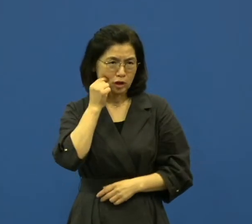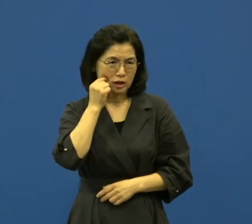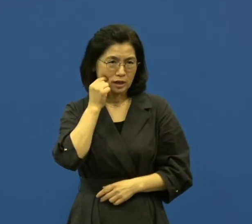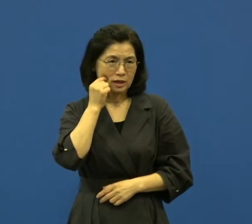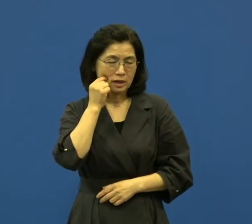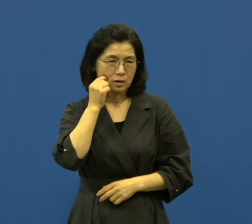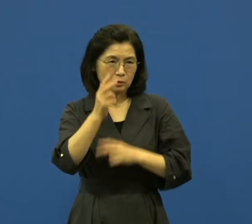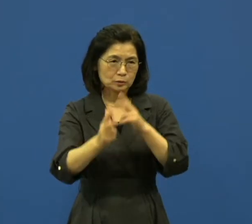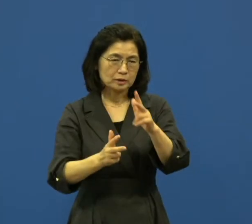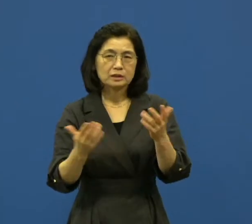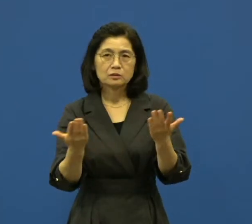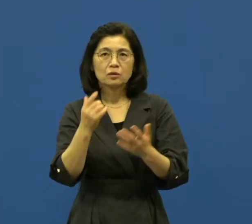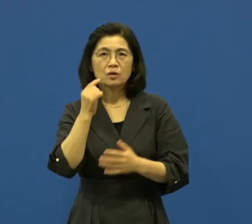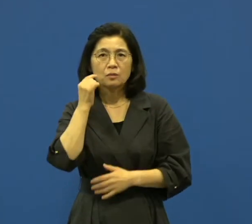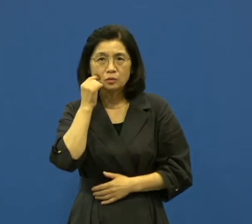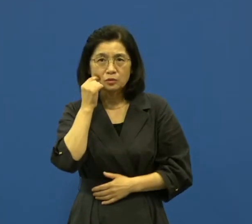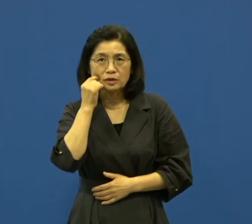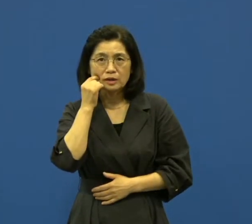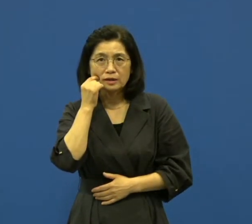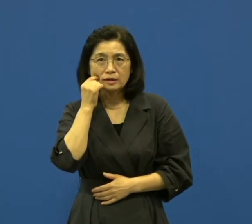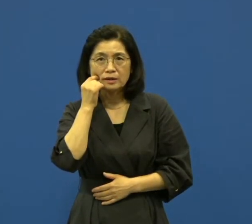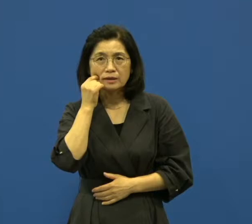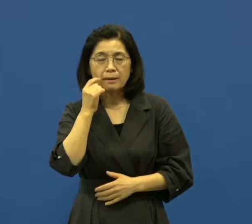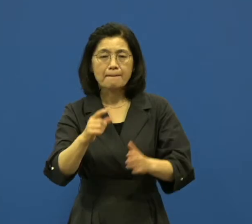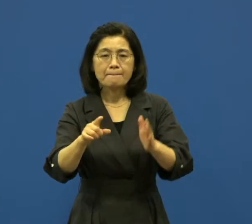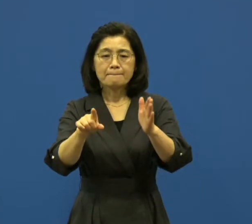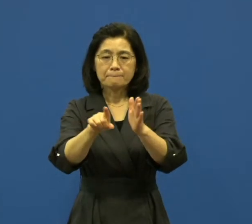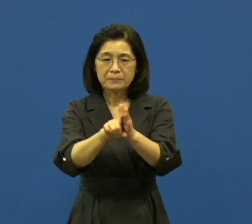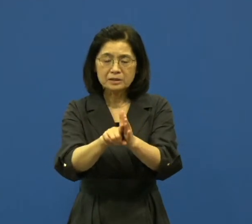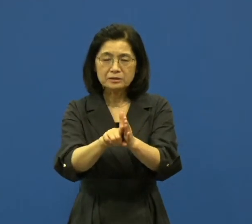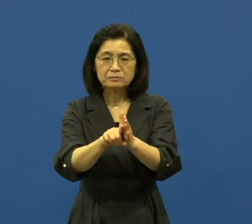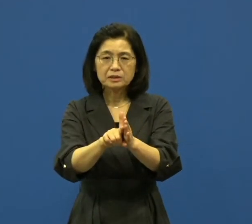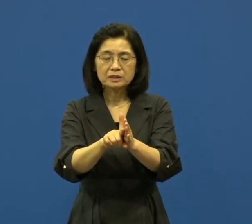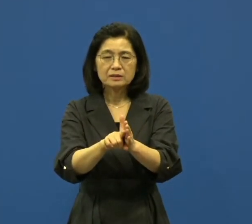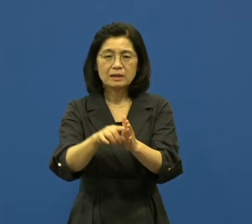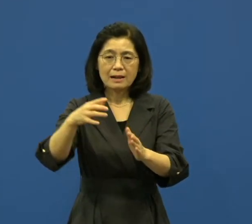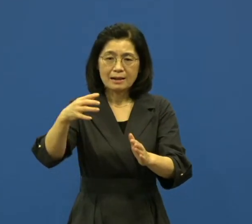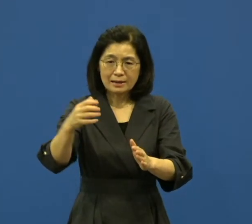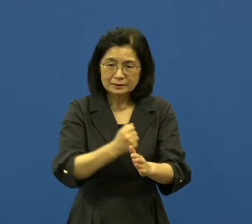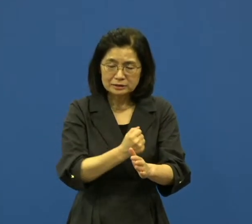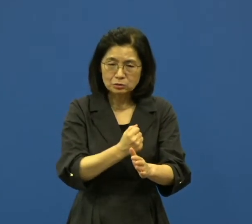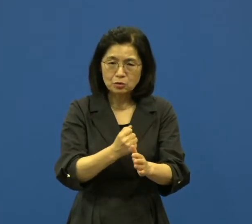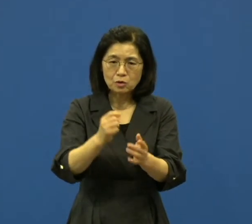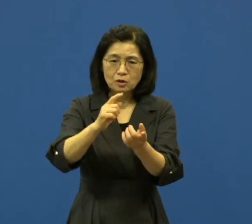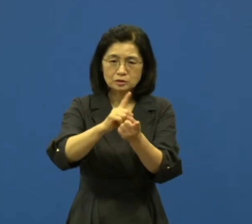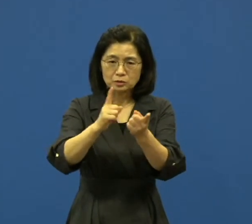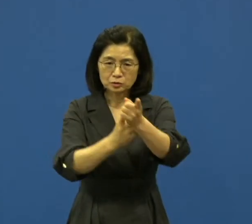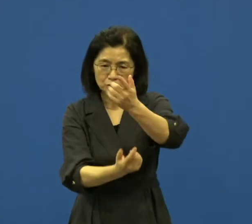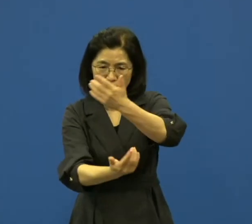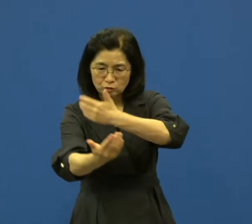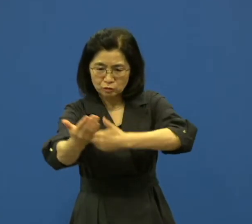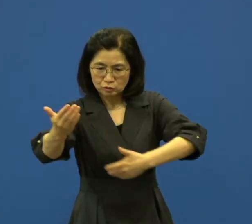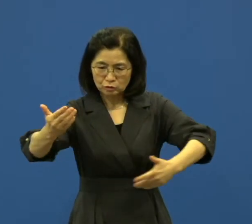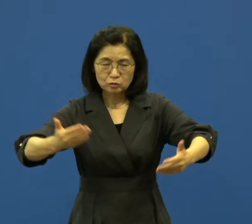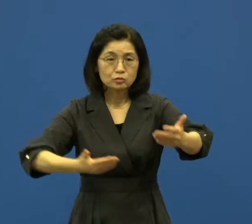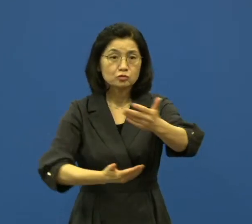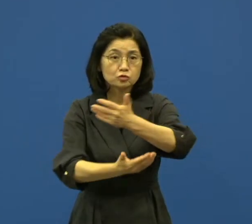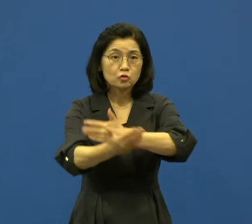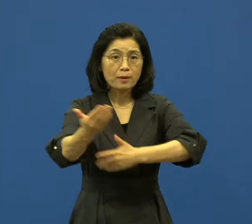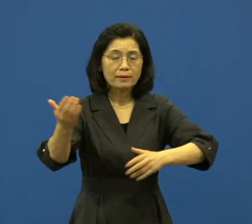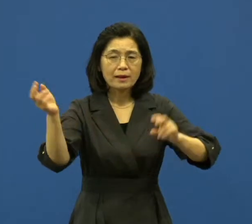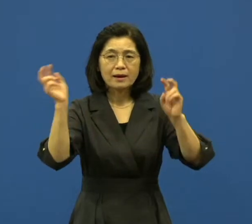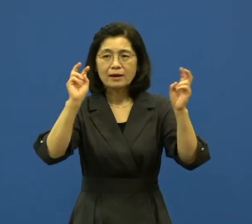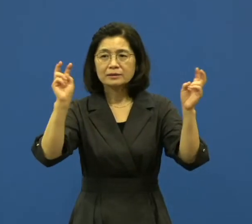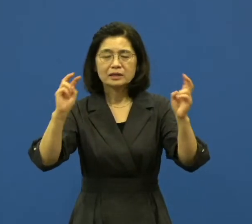믿음이 주고받아야 사업이 됩니다. 믿음이 있어야 주고받아야 그게 교육이 일어나는 거죠.